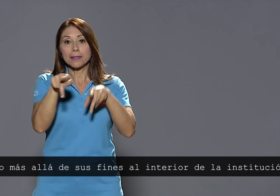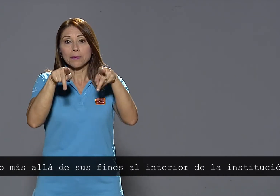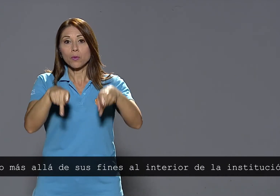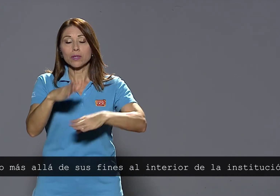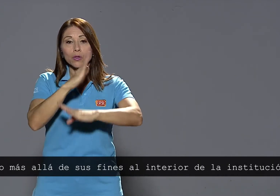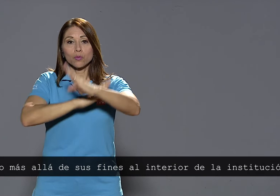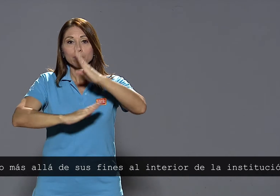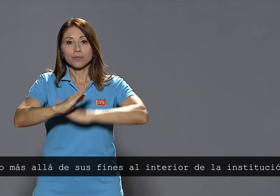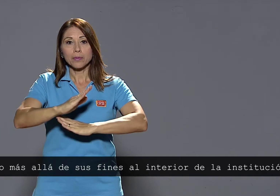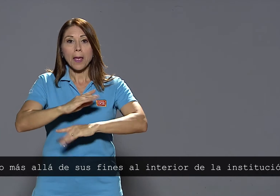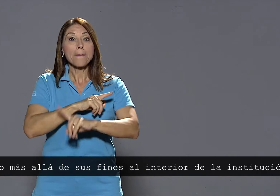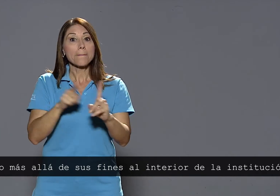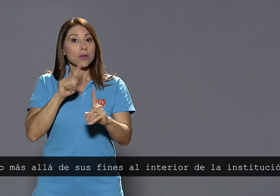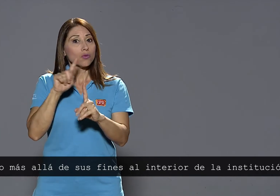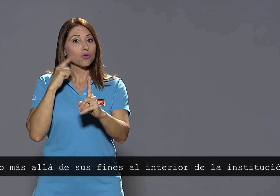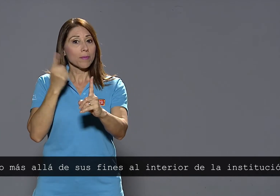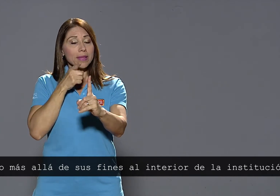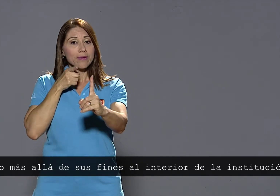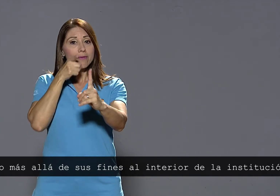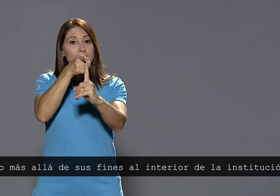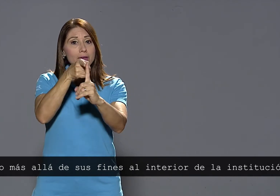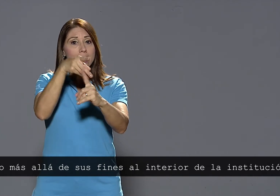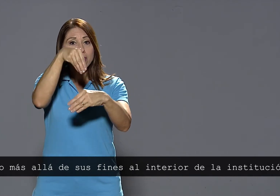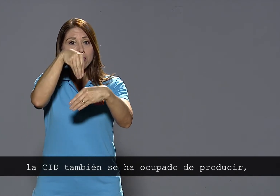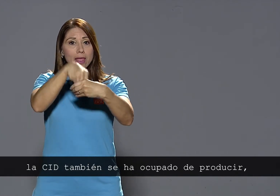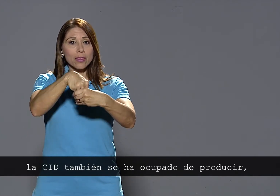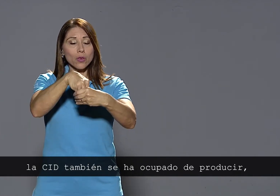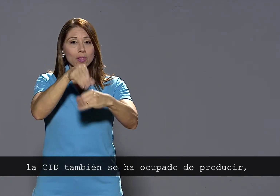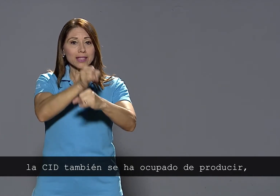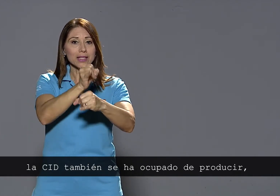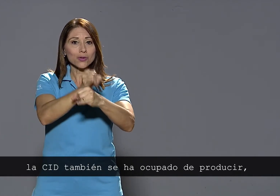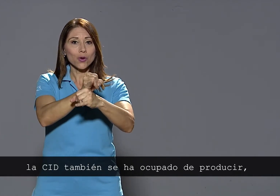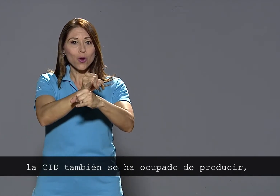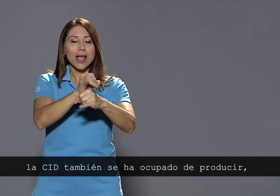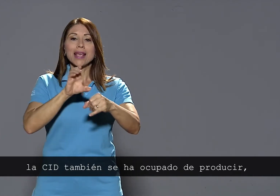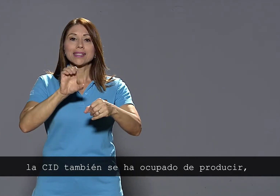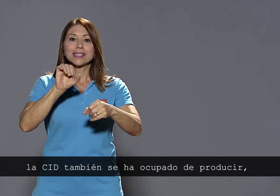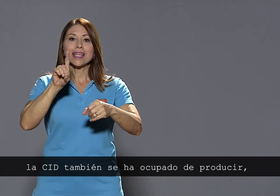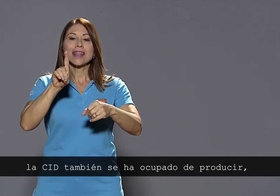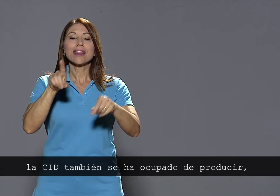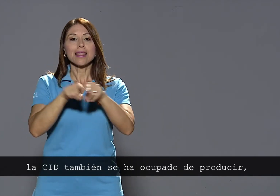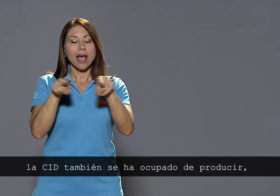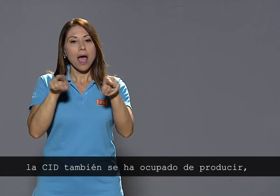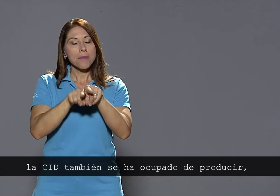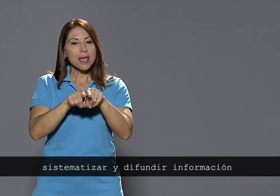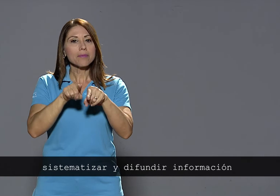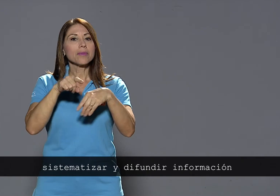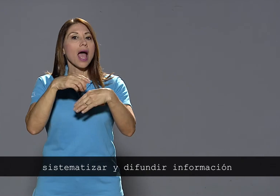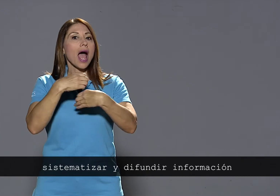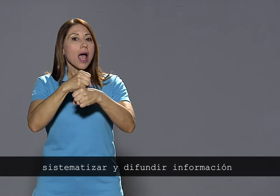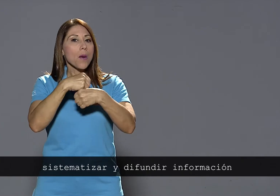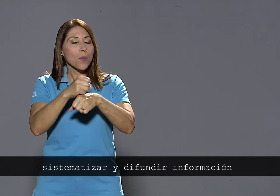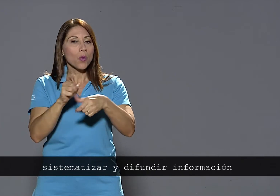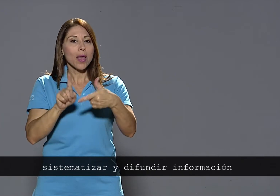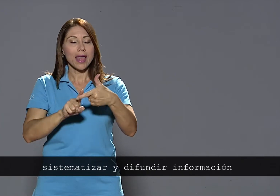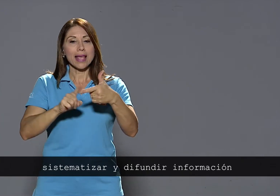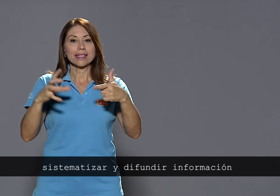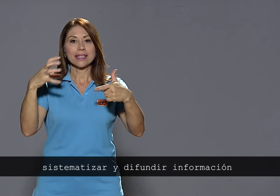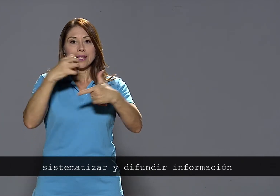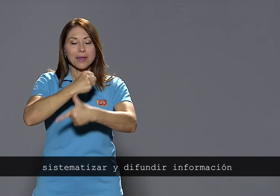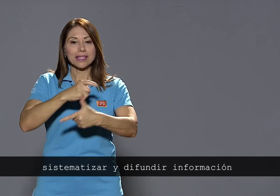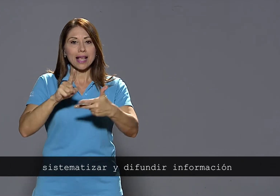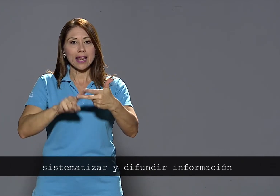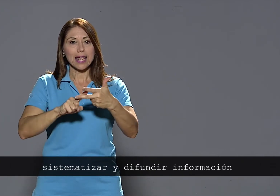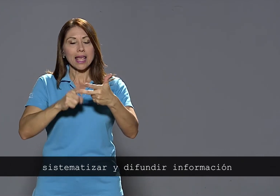Pero más allá de sus fines al interior de la institución, la CID también se ha ocupado de producir, sistematizar y